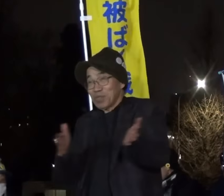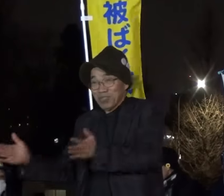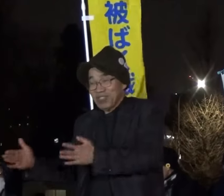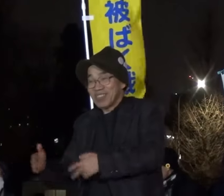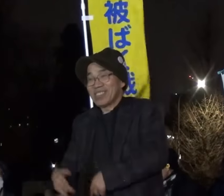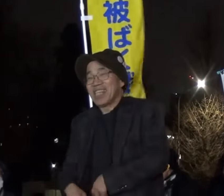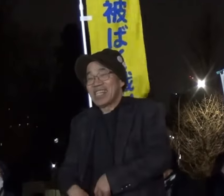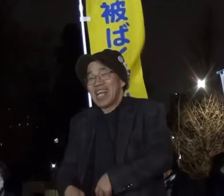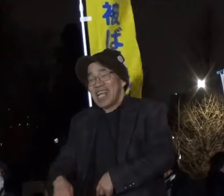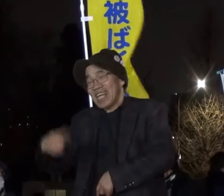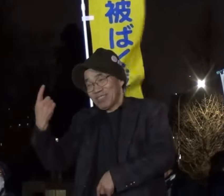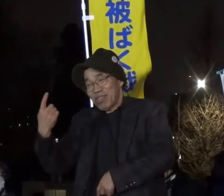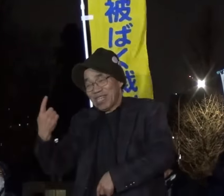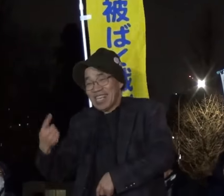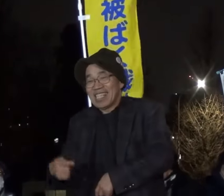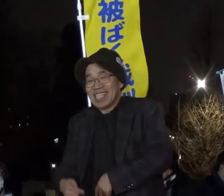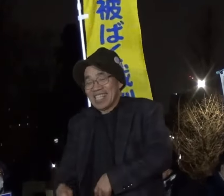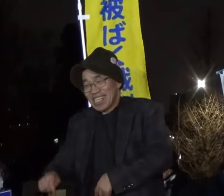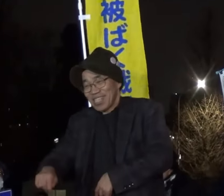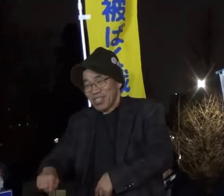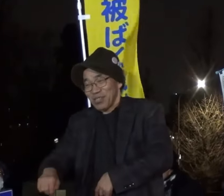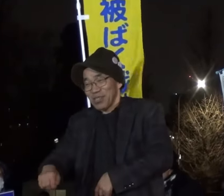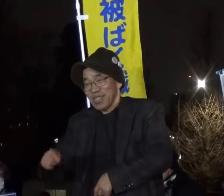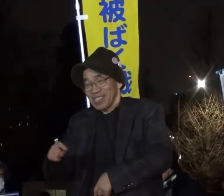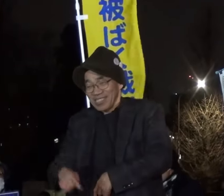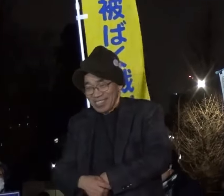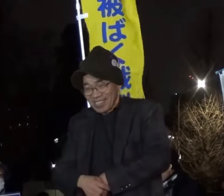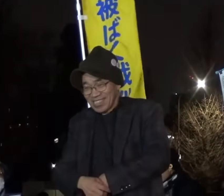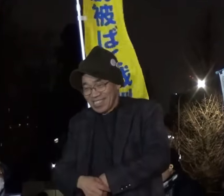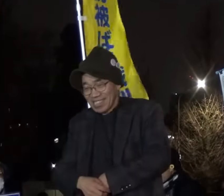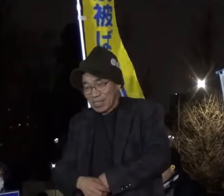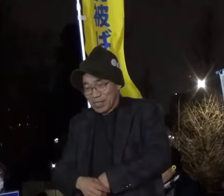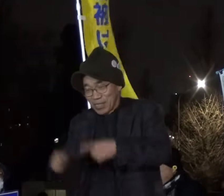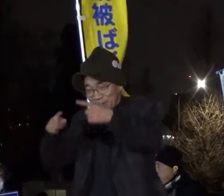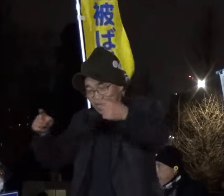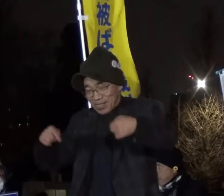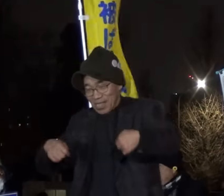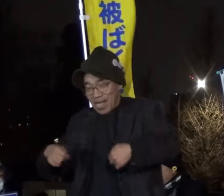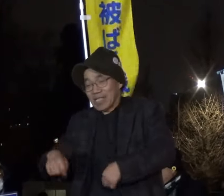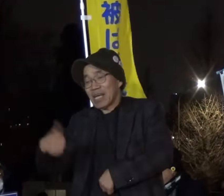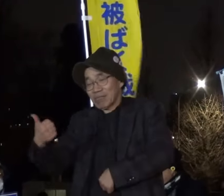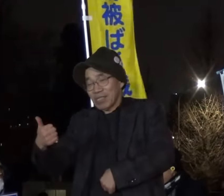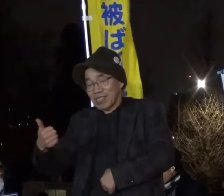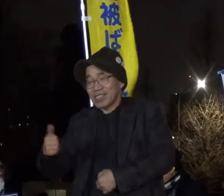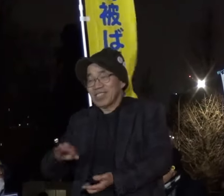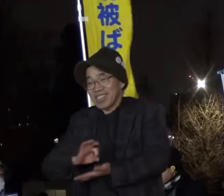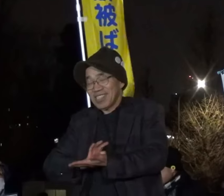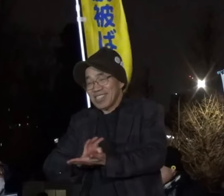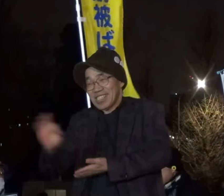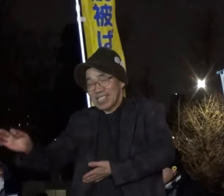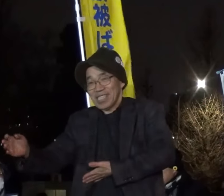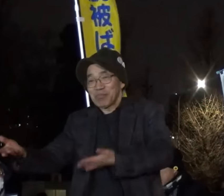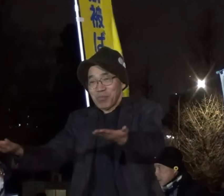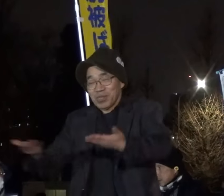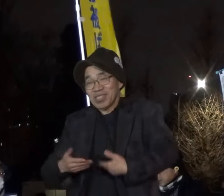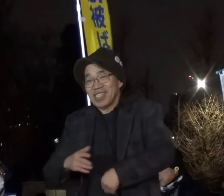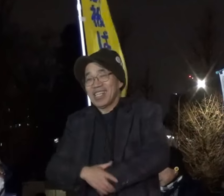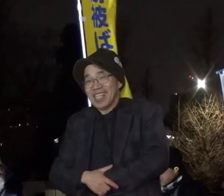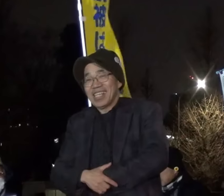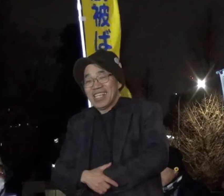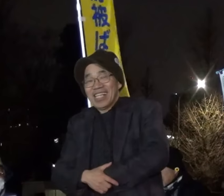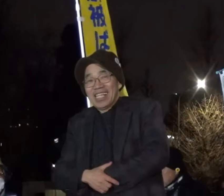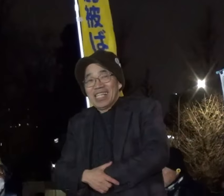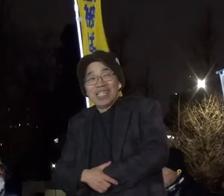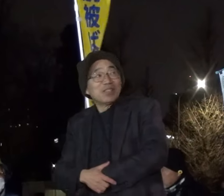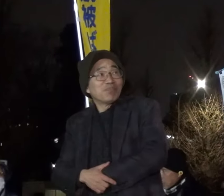円で500本って そうで、カバンは用意しなきゃいけないし、 そうです。 どこにね、地点をどこにこう立っていただ